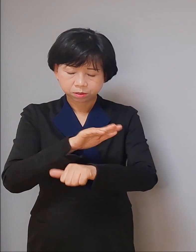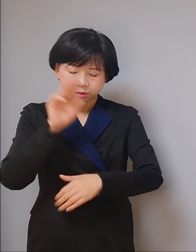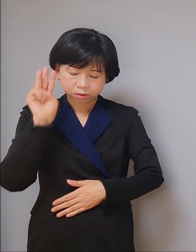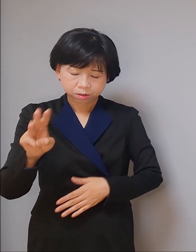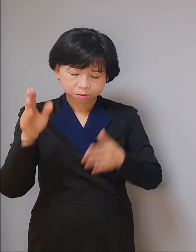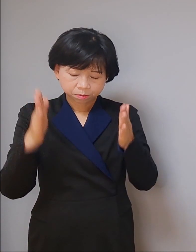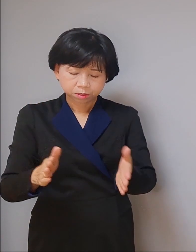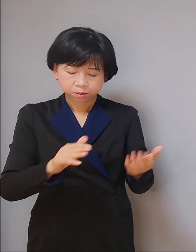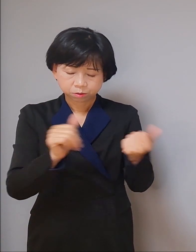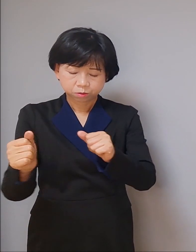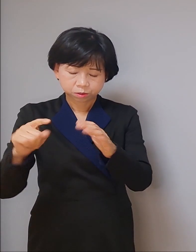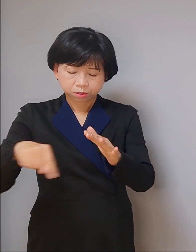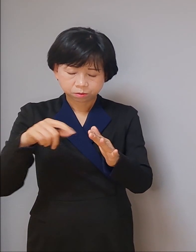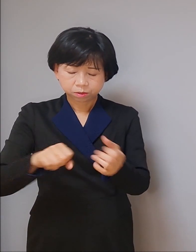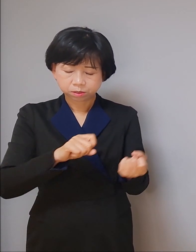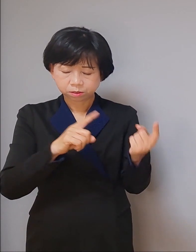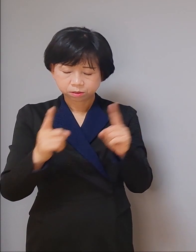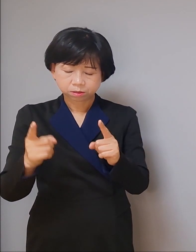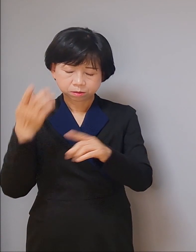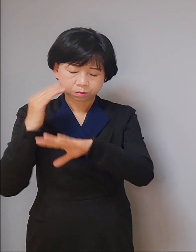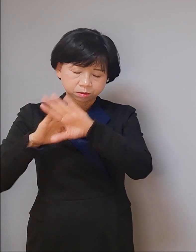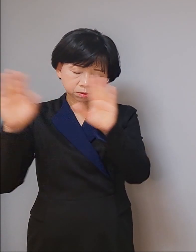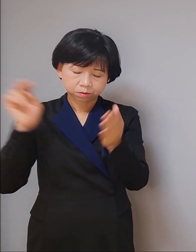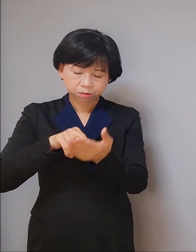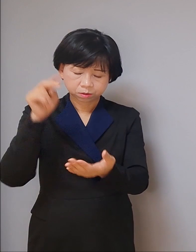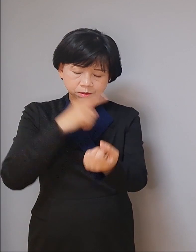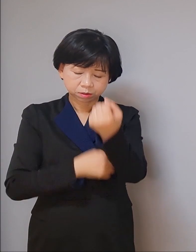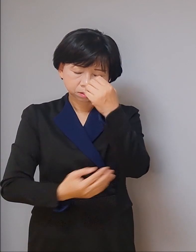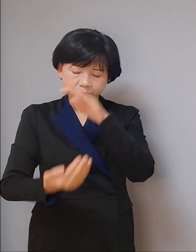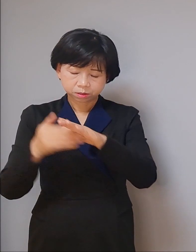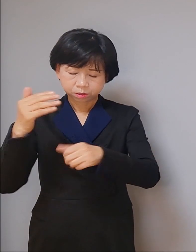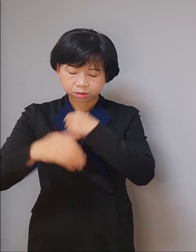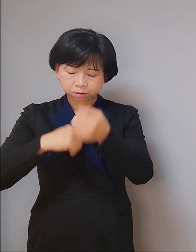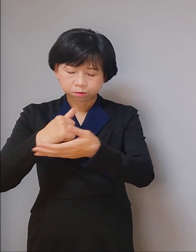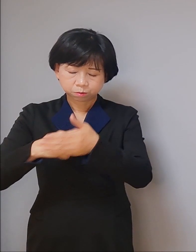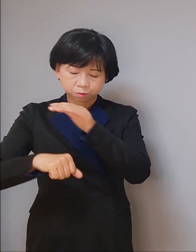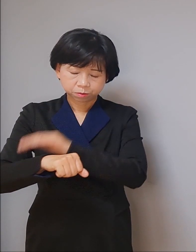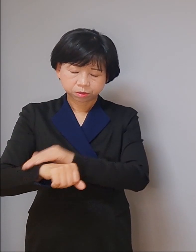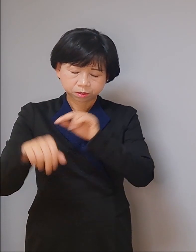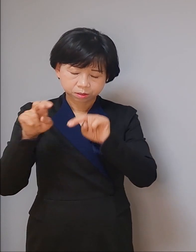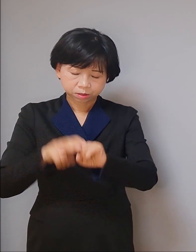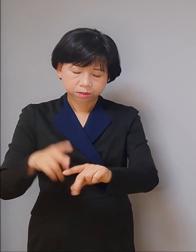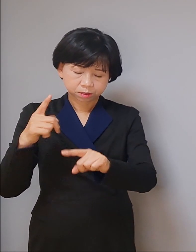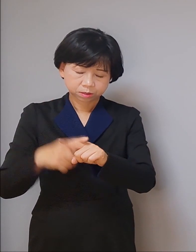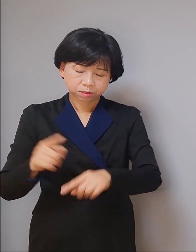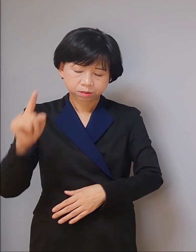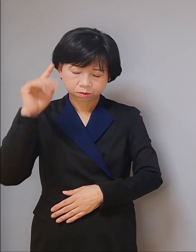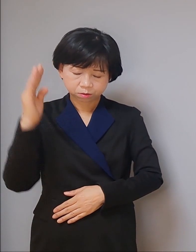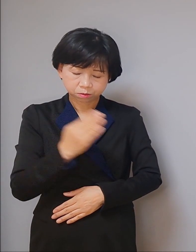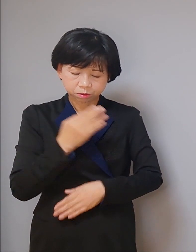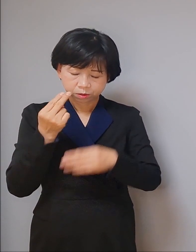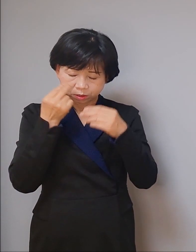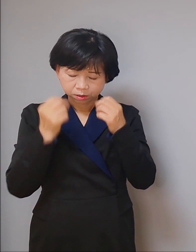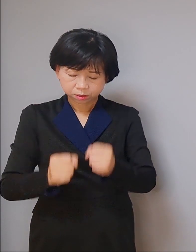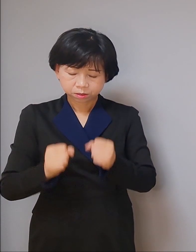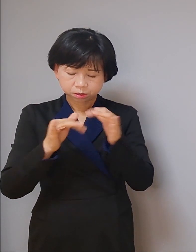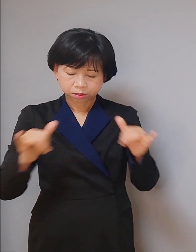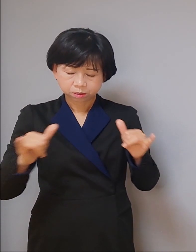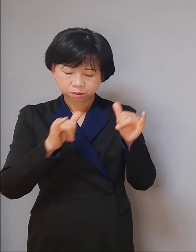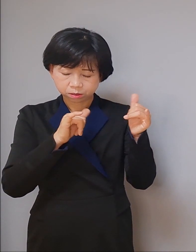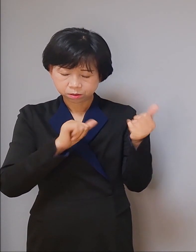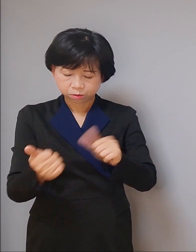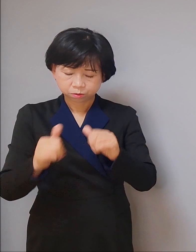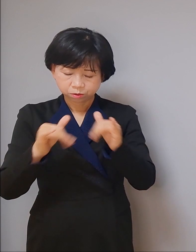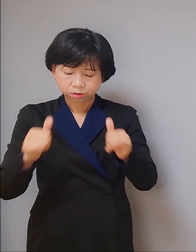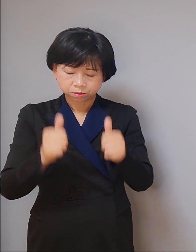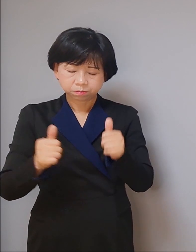살아나시며 하늘에 오르사 전능하신 하나님 우편에 앉아 계시다가 저리로서 산자와 죽은 자를 심판하러